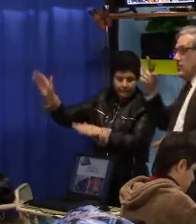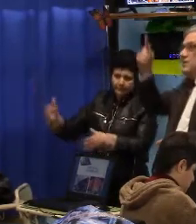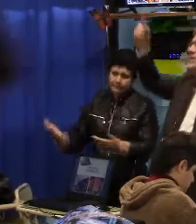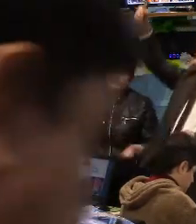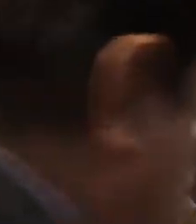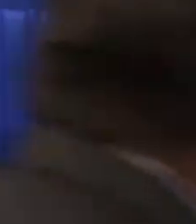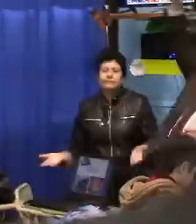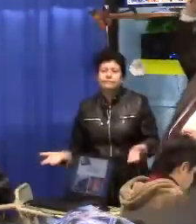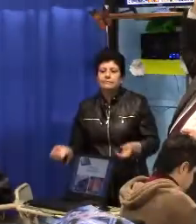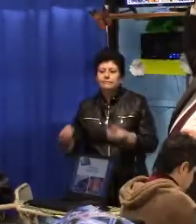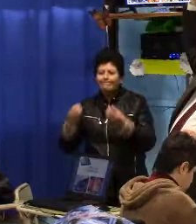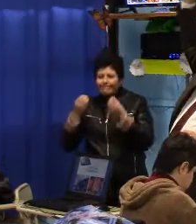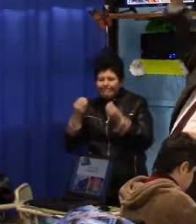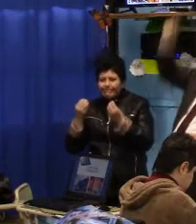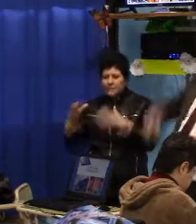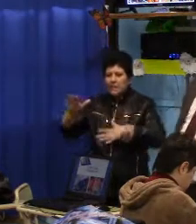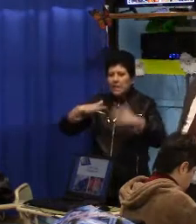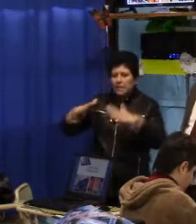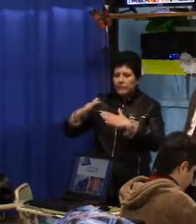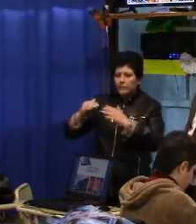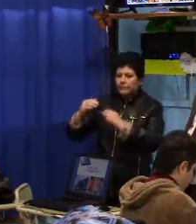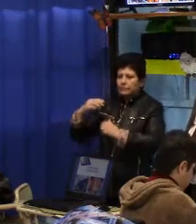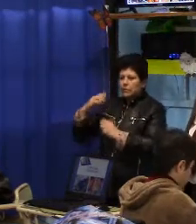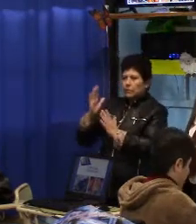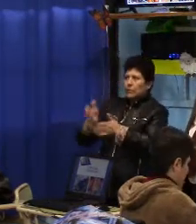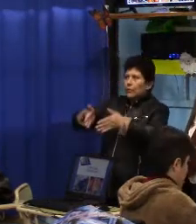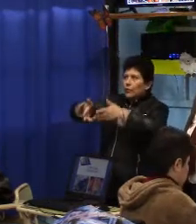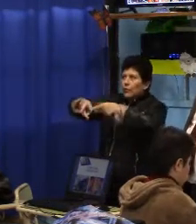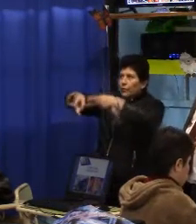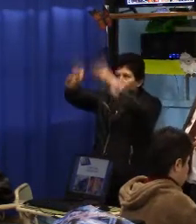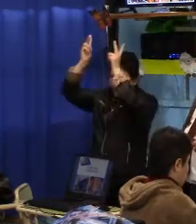una torre para llegar hasta el cielo.